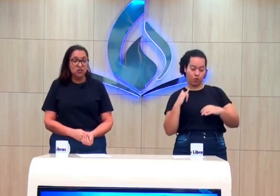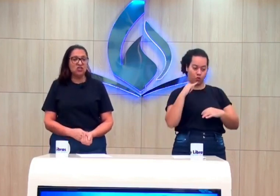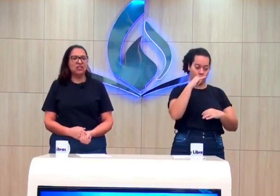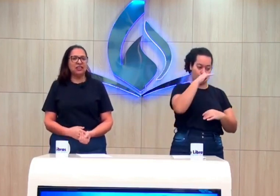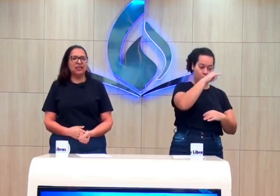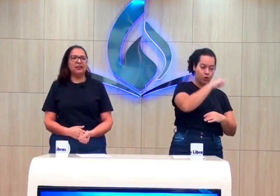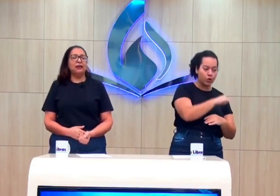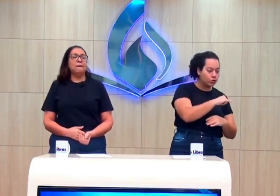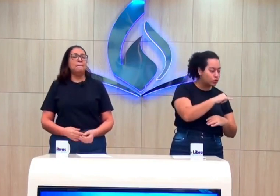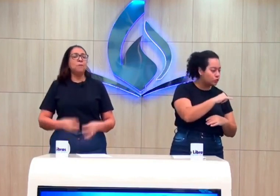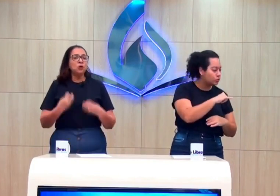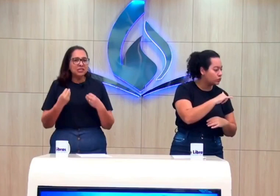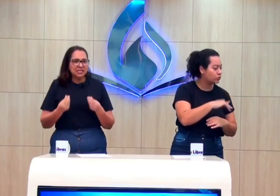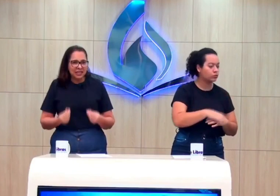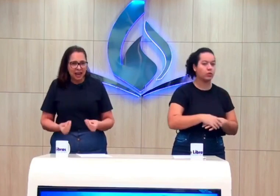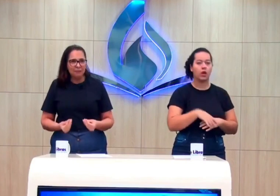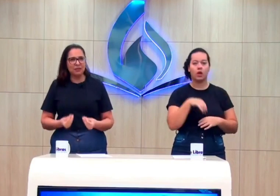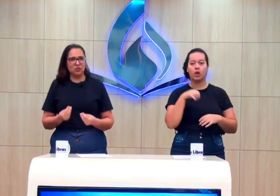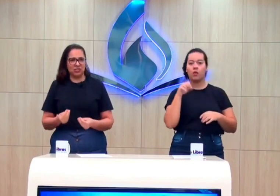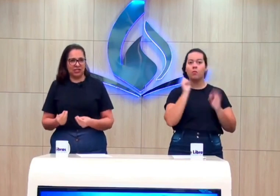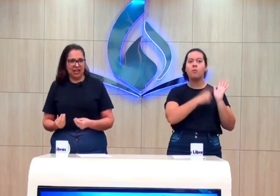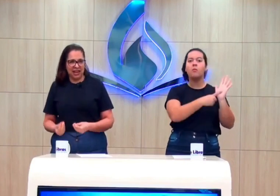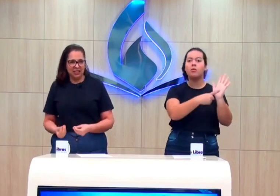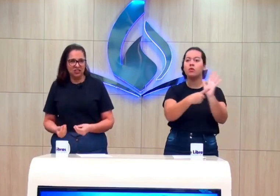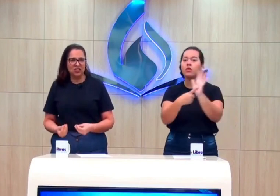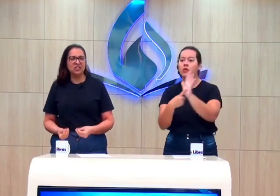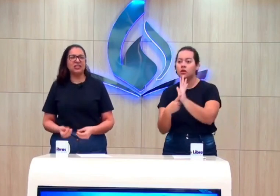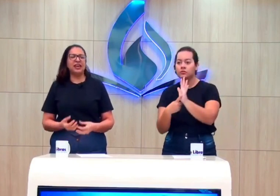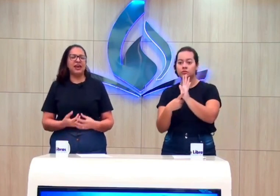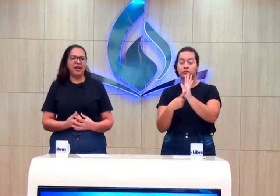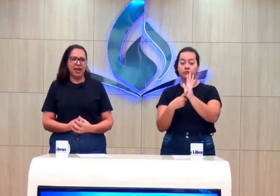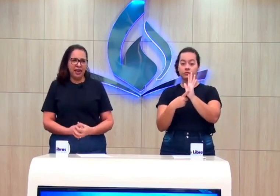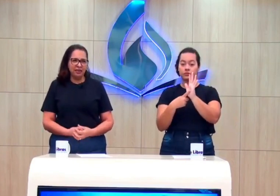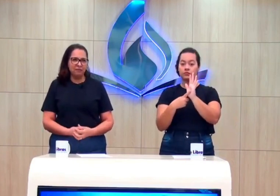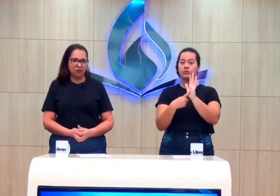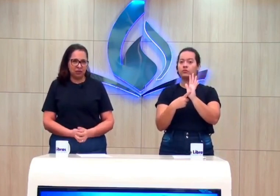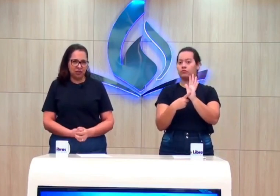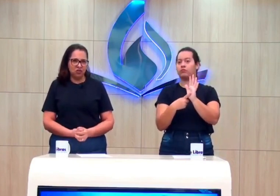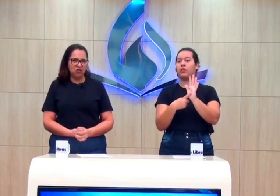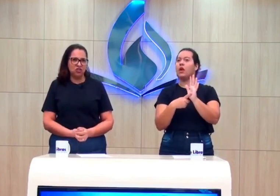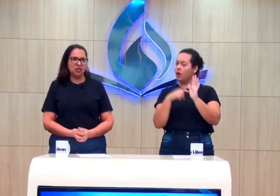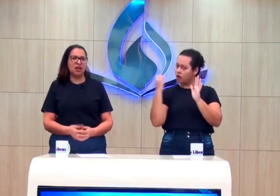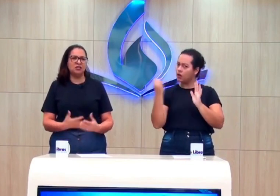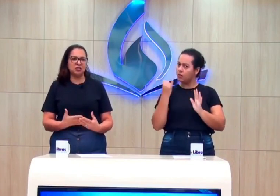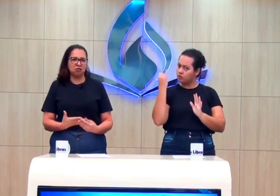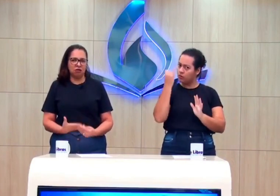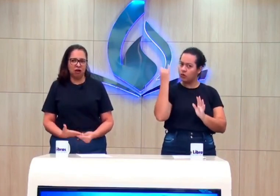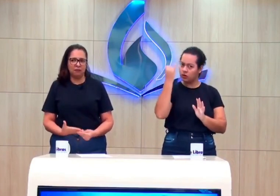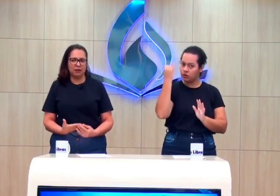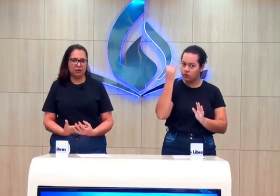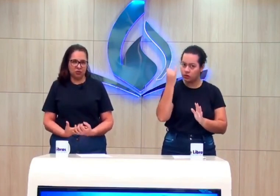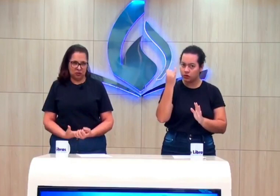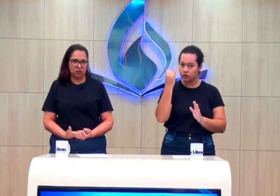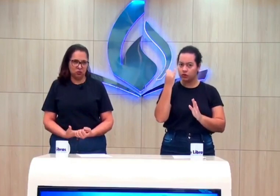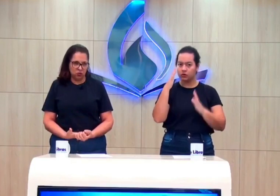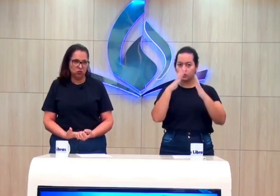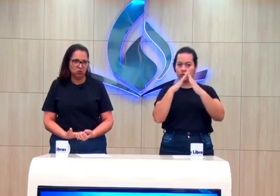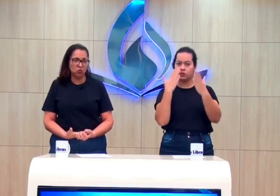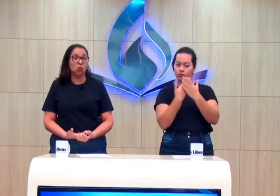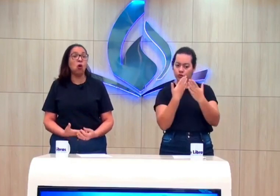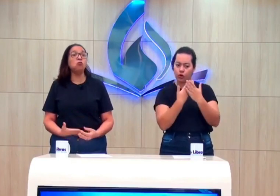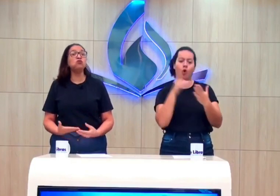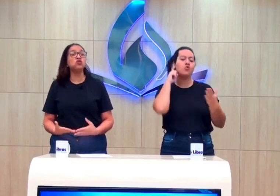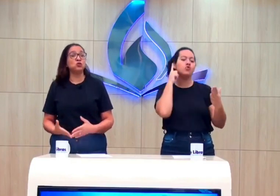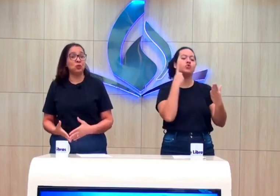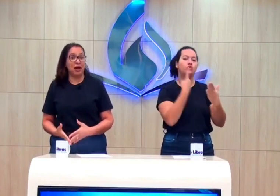atrás de que mostrar para a sociedade que é importante a escola para o